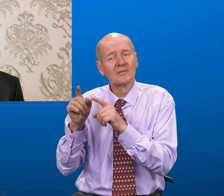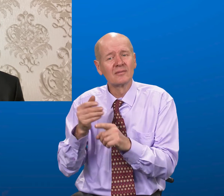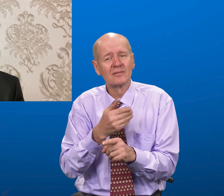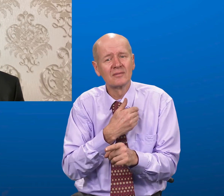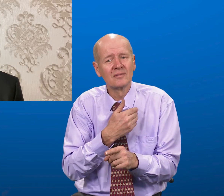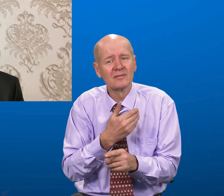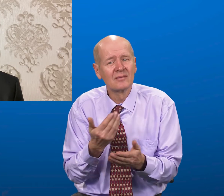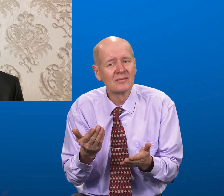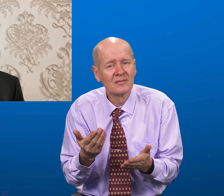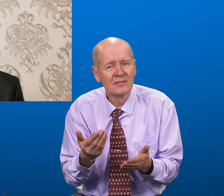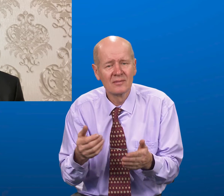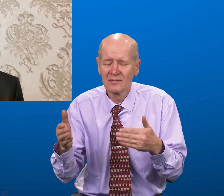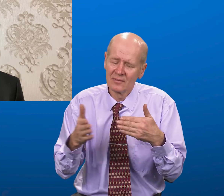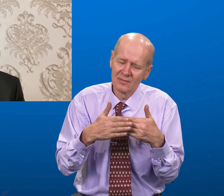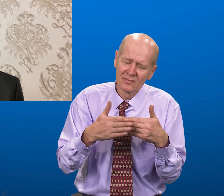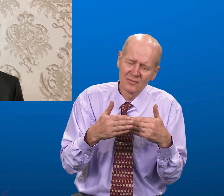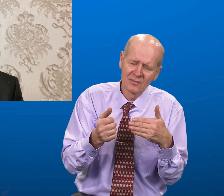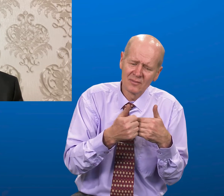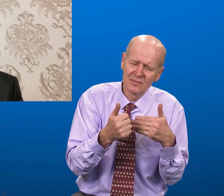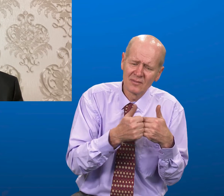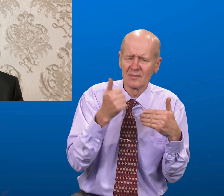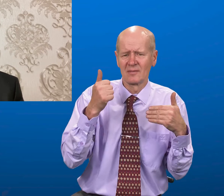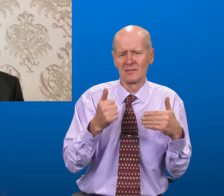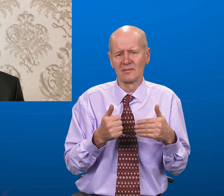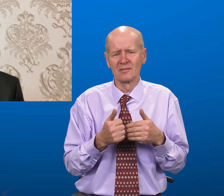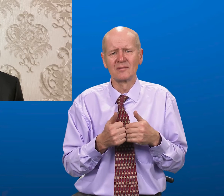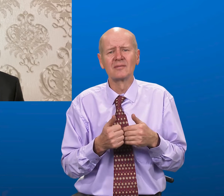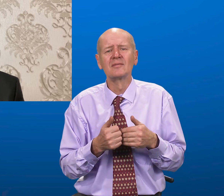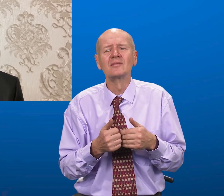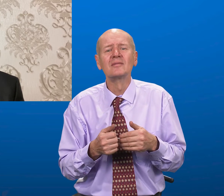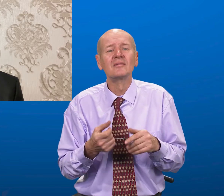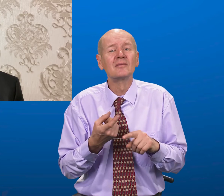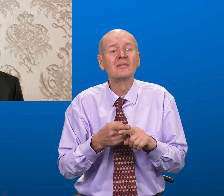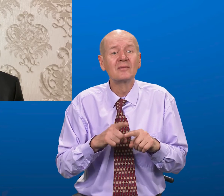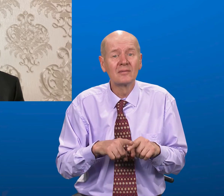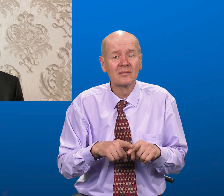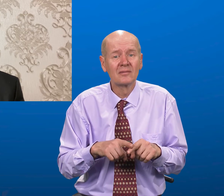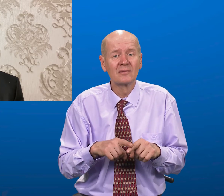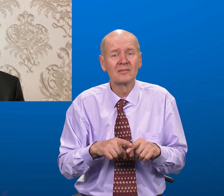это его желание достучаться, оно